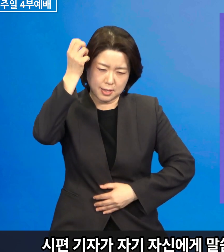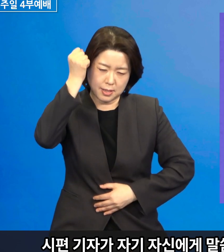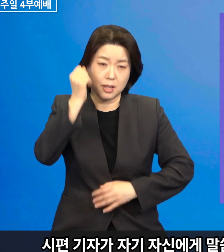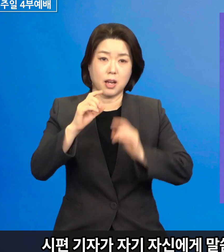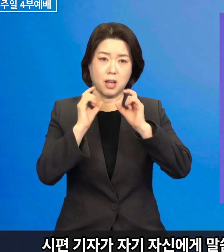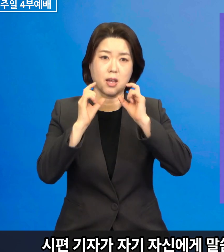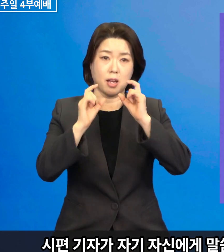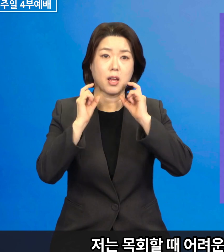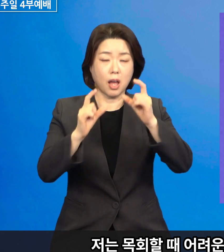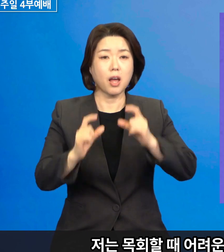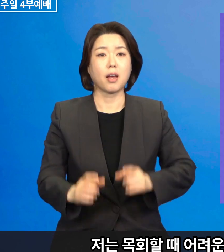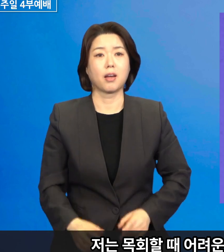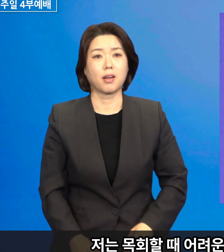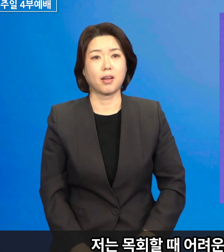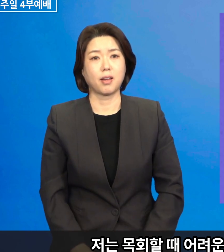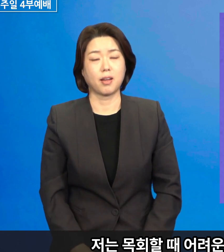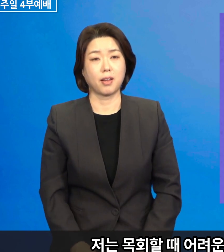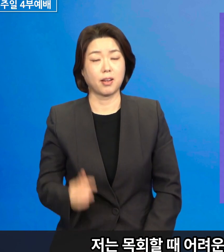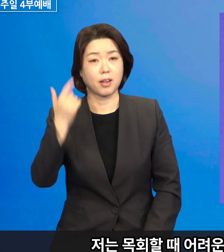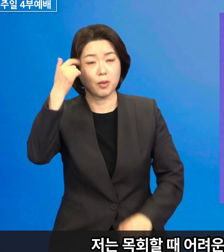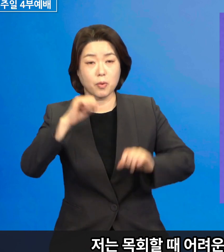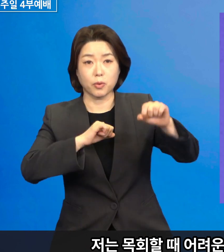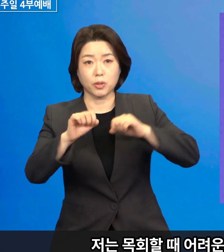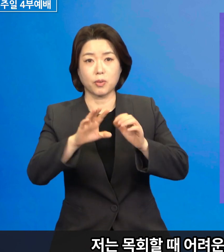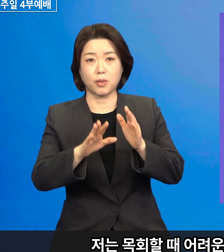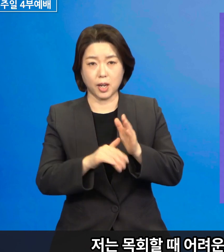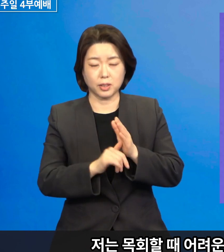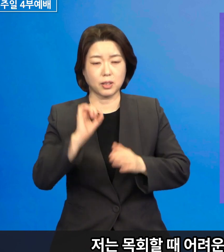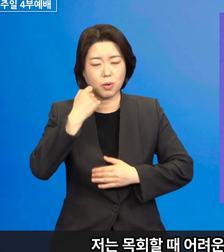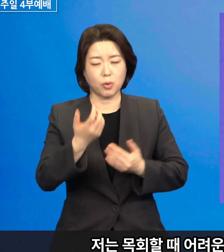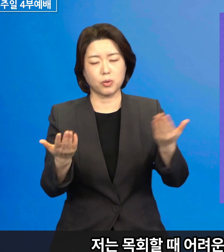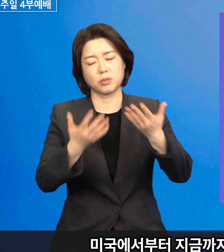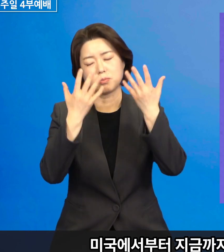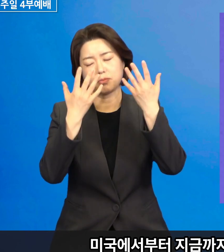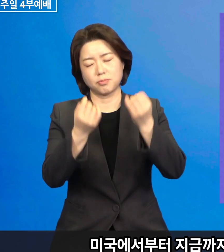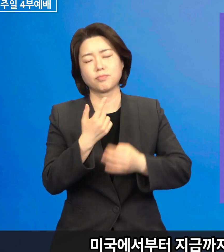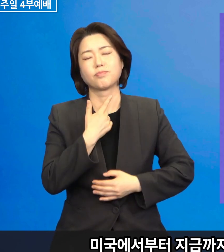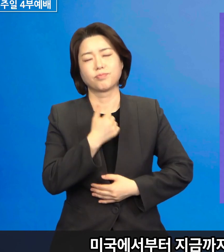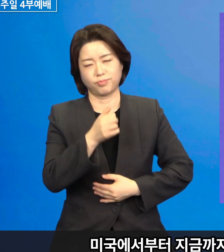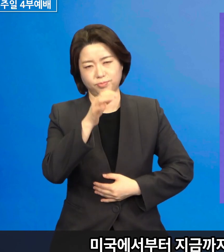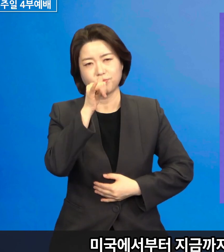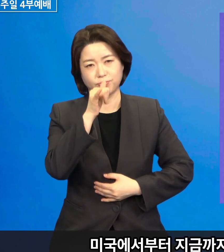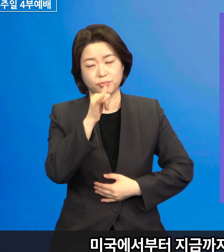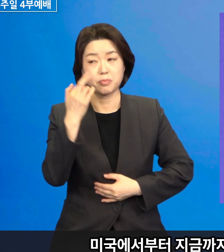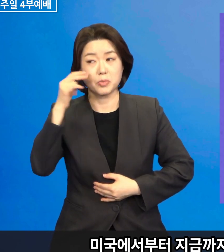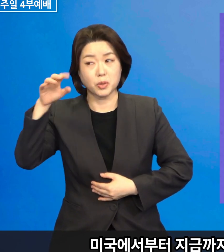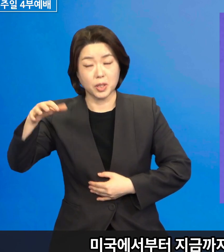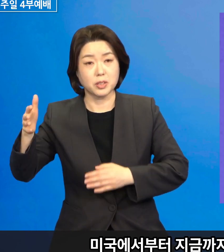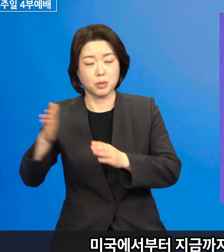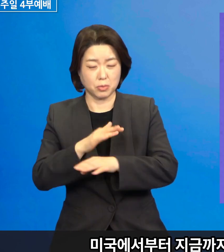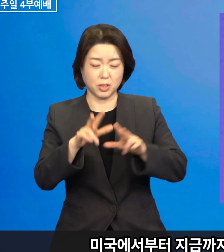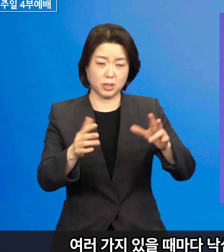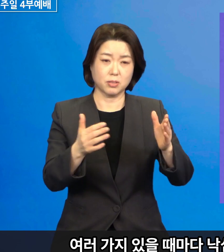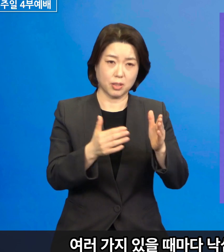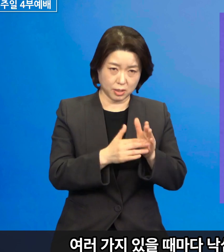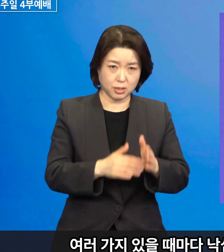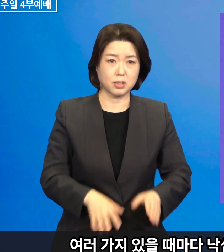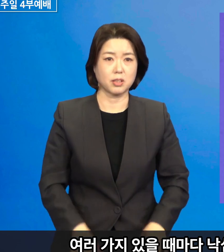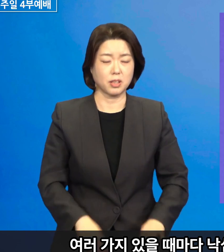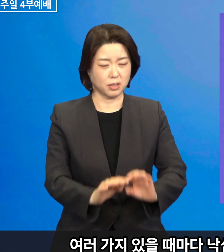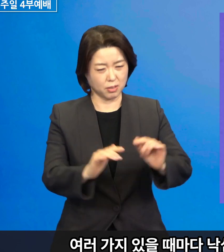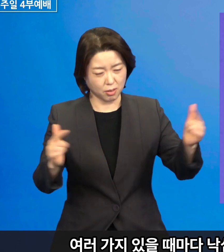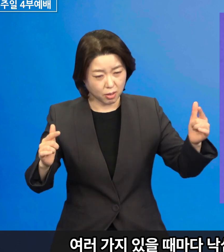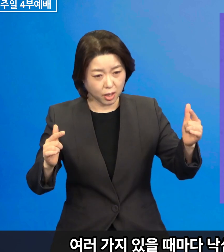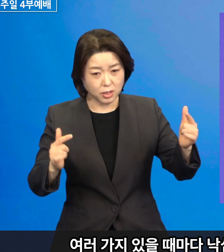선포하잖아요. 저는 목회할 때 어려운 일 저도 많이 겪었습니다. 미국에서부터 지금까지 지금도 마찬가지지만 여러 가지